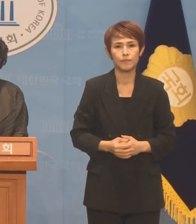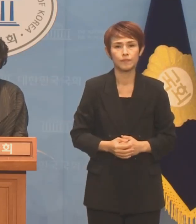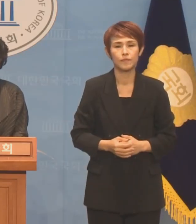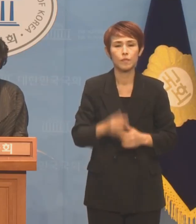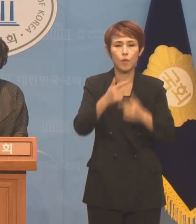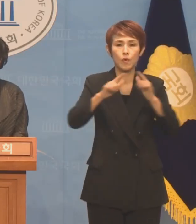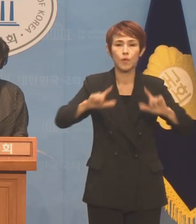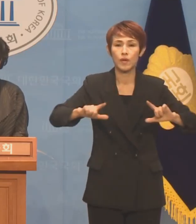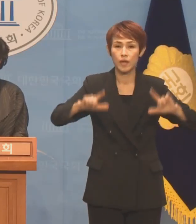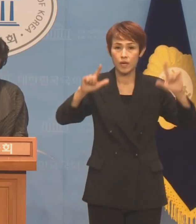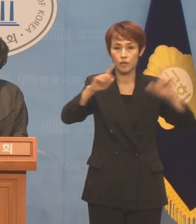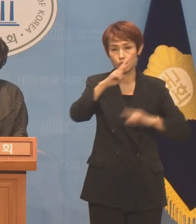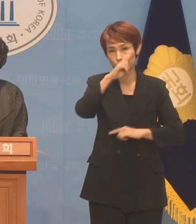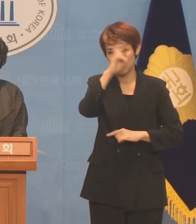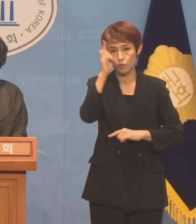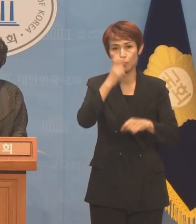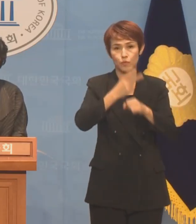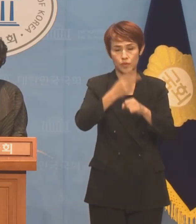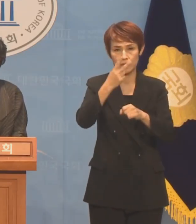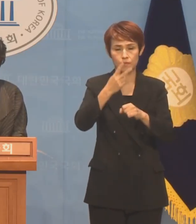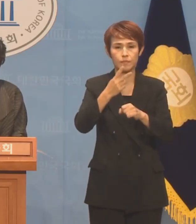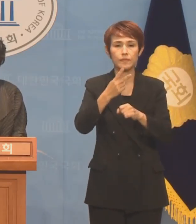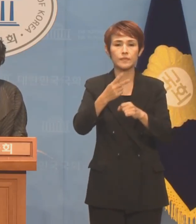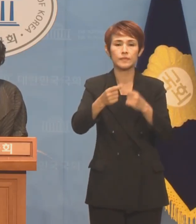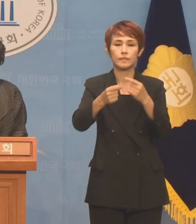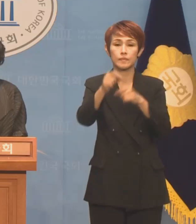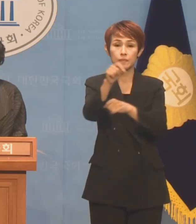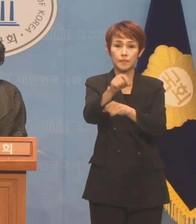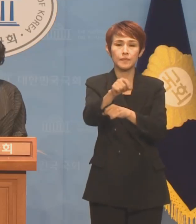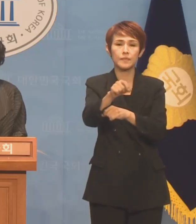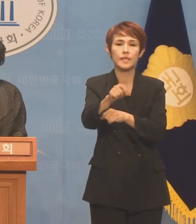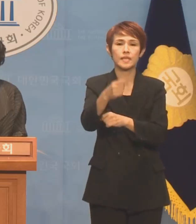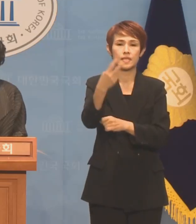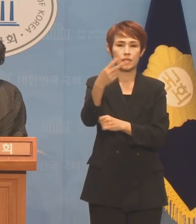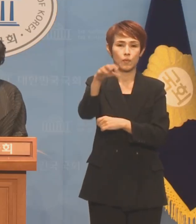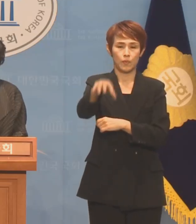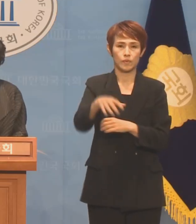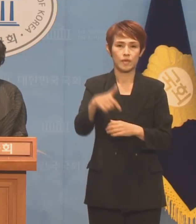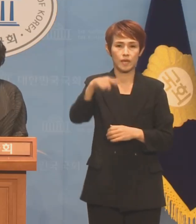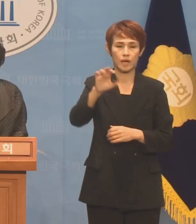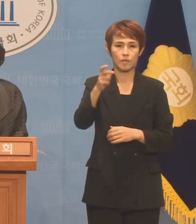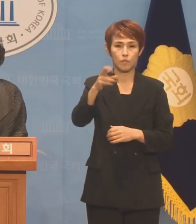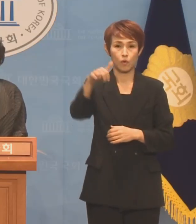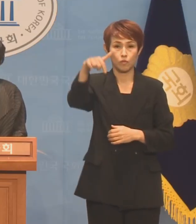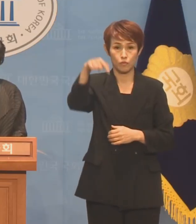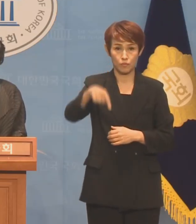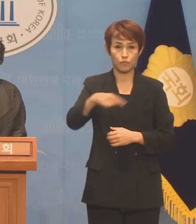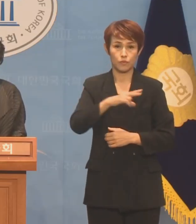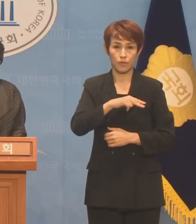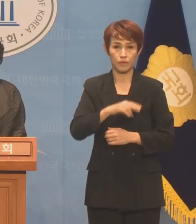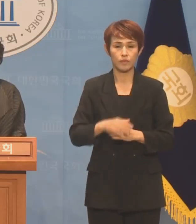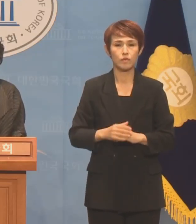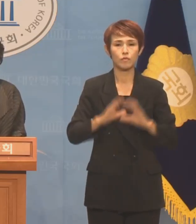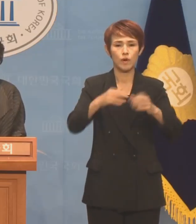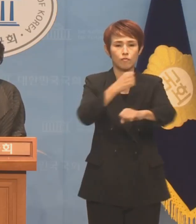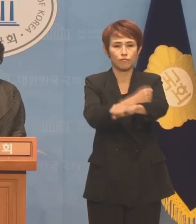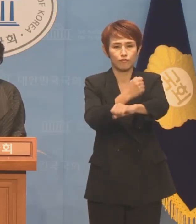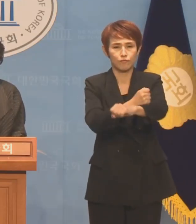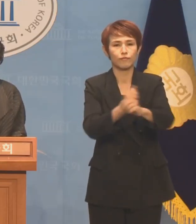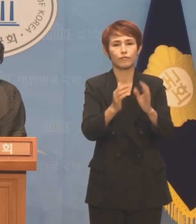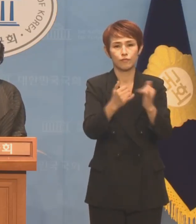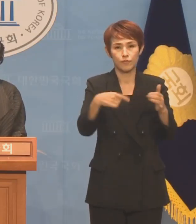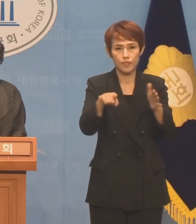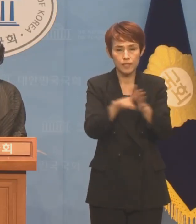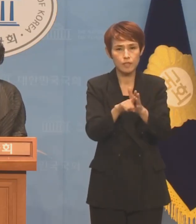목요일 26일 오후 2시 의원회관 제1세미나실에서 강명구 의원실 주최로 국가유공자 보훈복지의